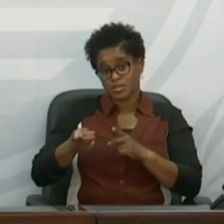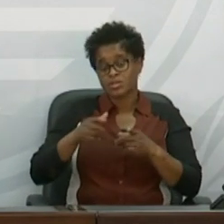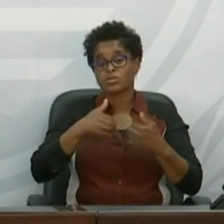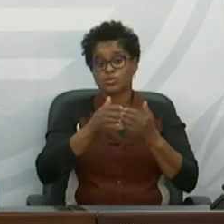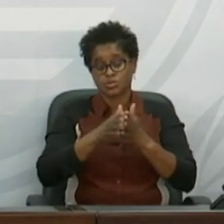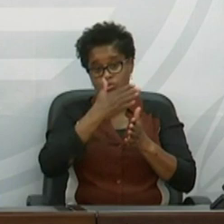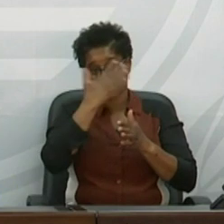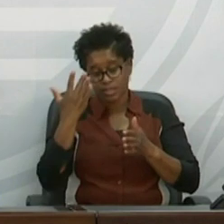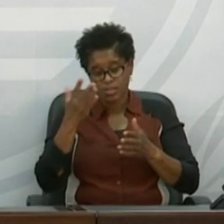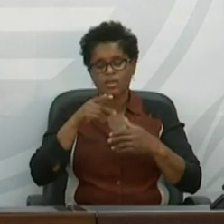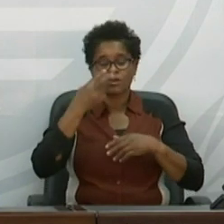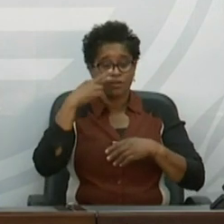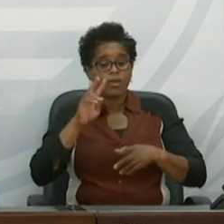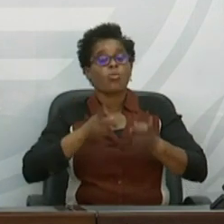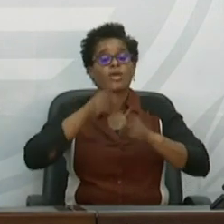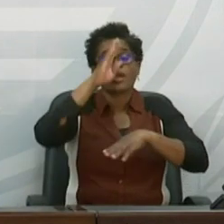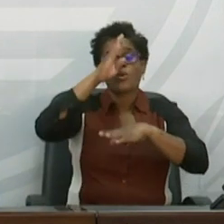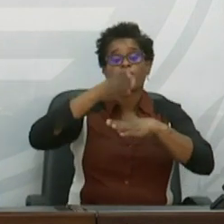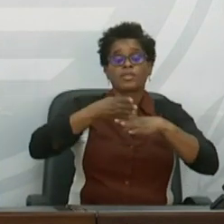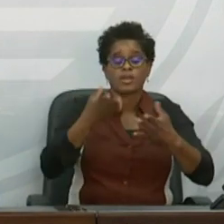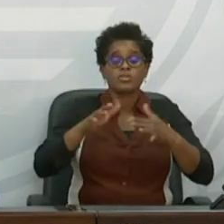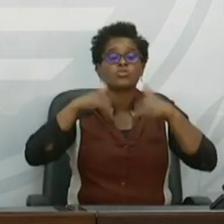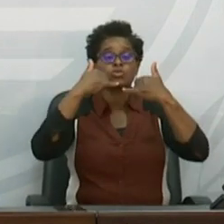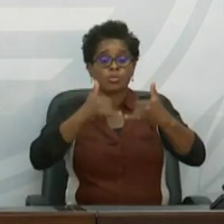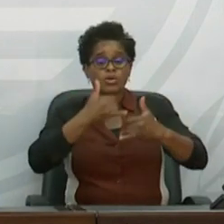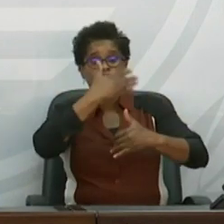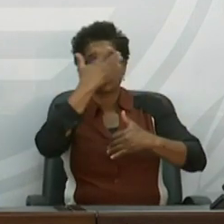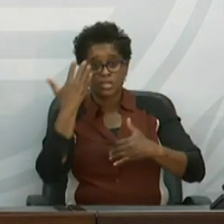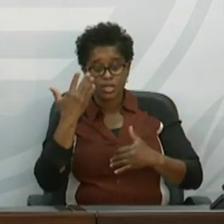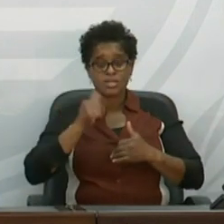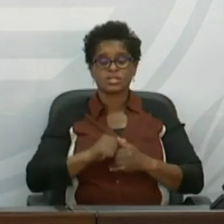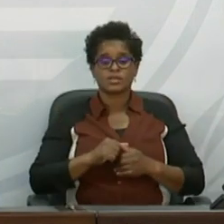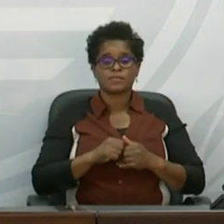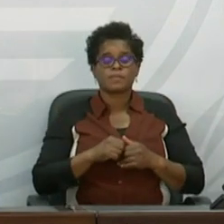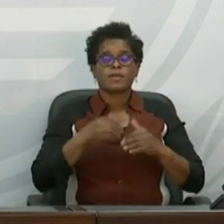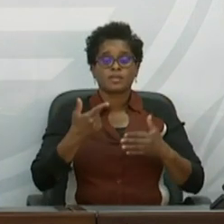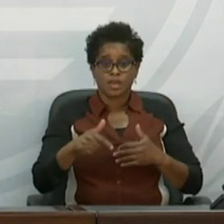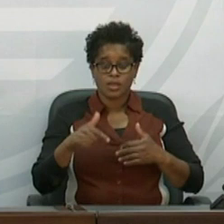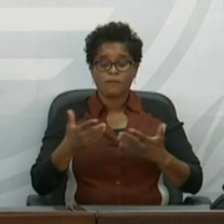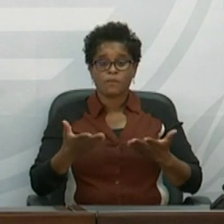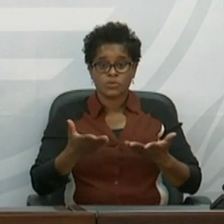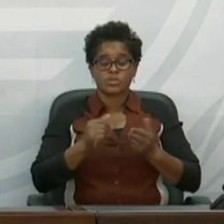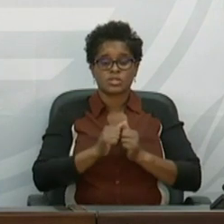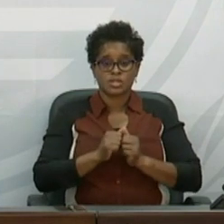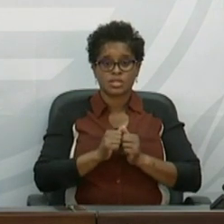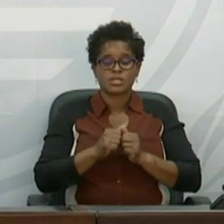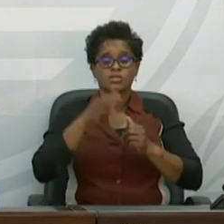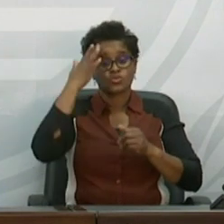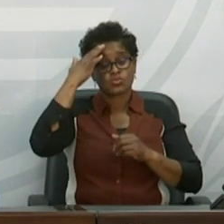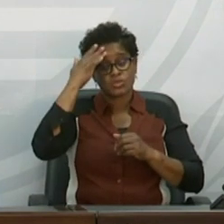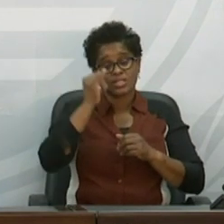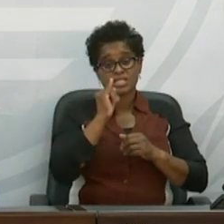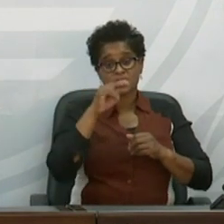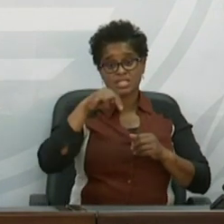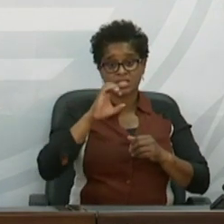diariamente e vamos ver o que é que acontece nos próximos dias. Em termos de taxa de